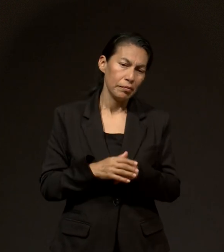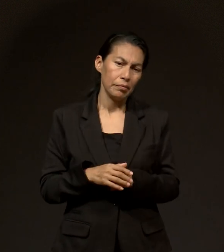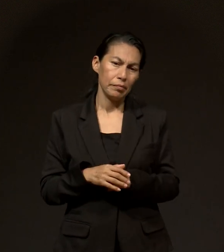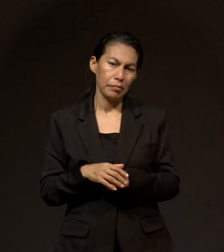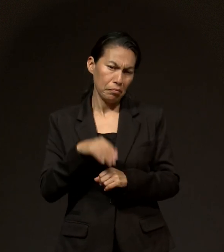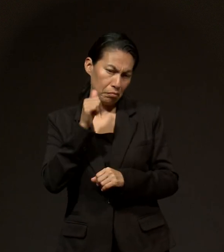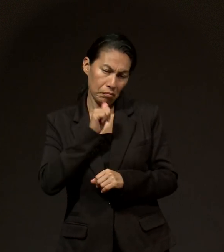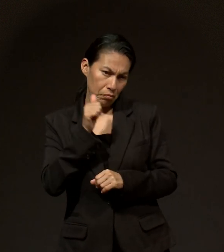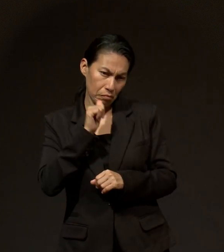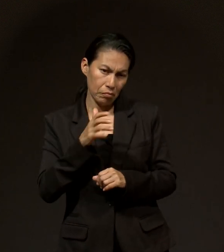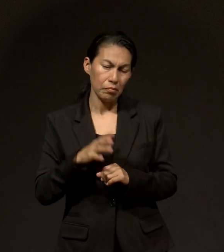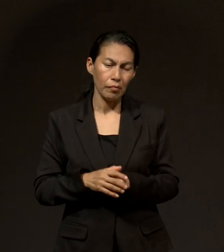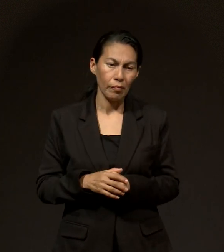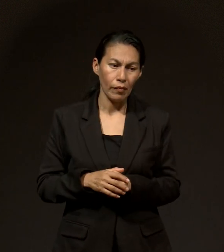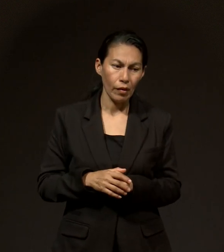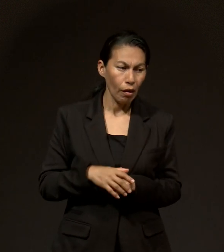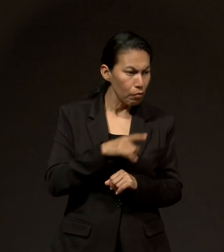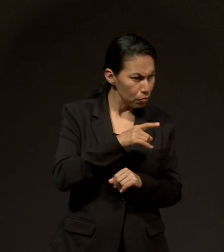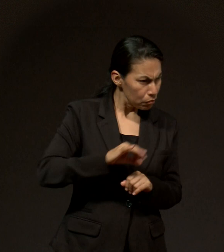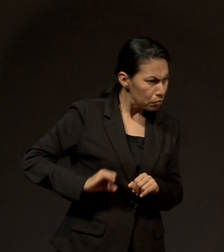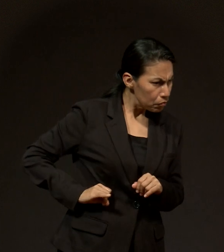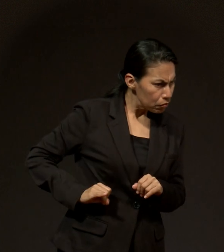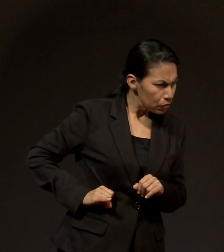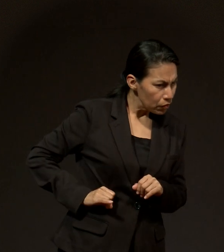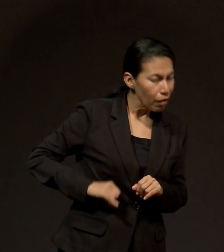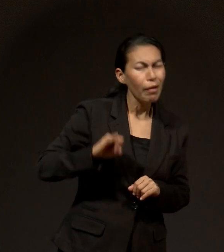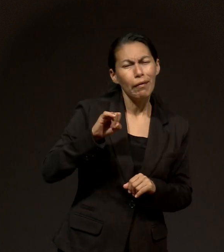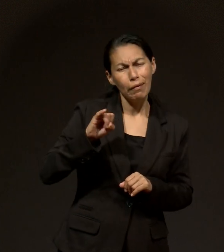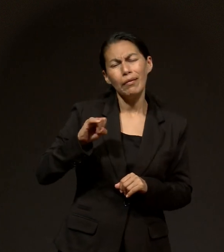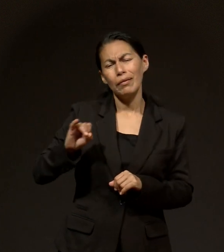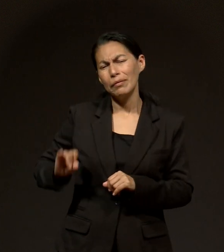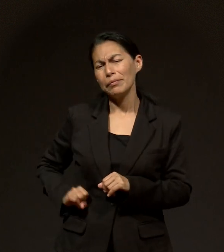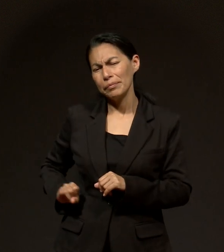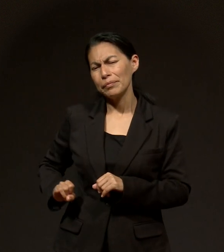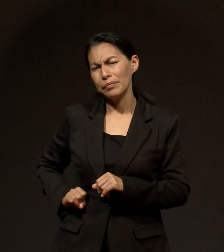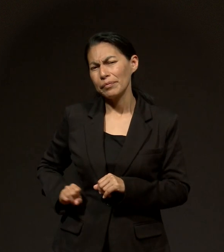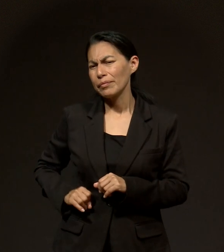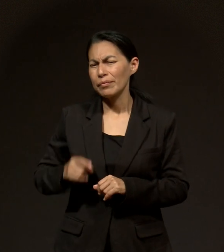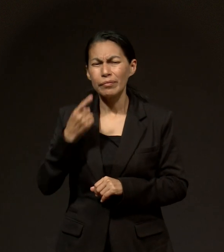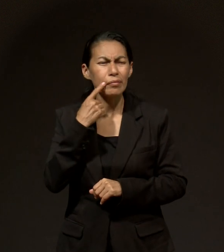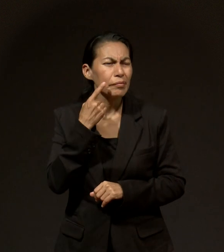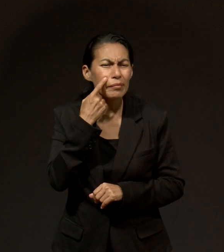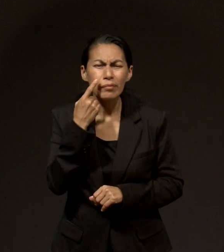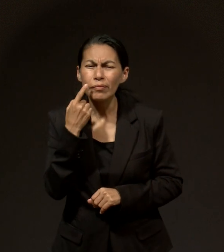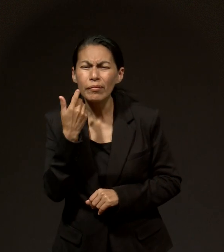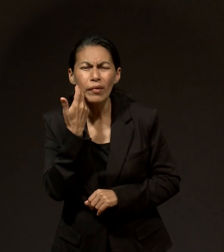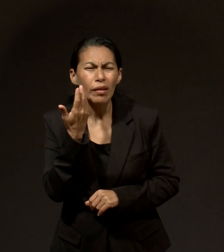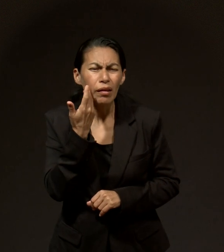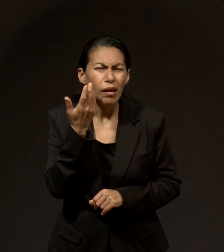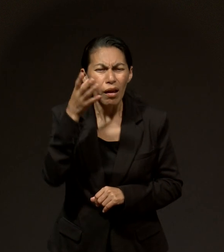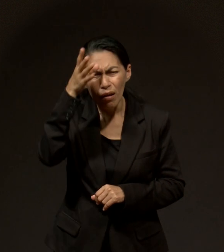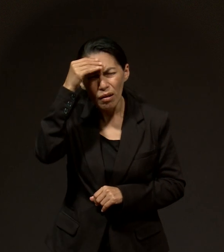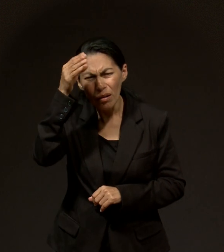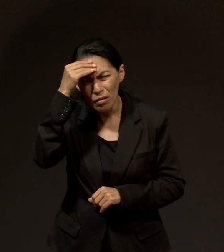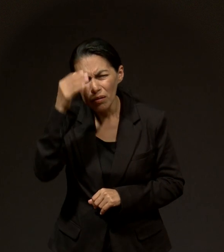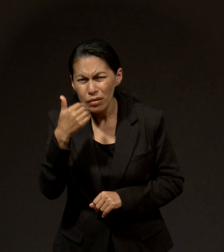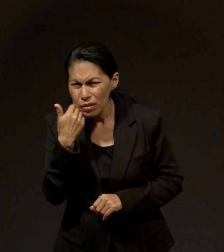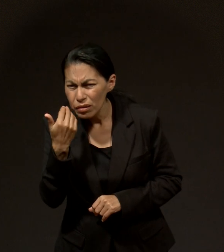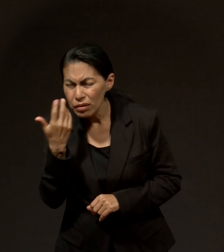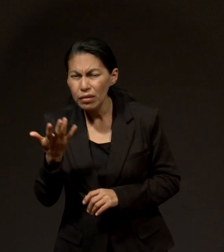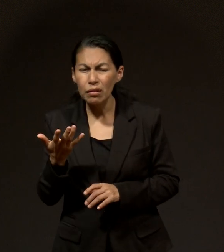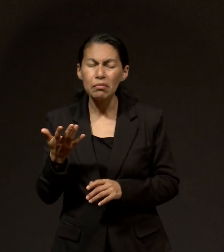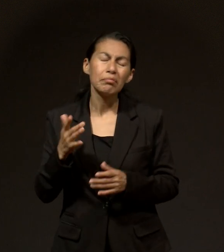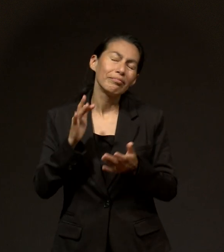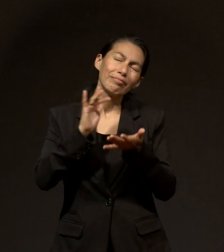o el otro? Y siempre fue así. ¿Te interesabas? Me interesaba. Me llamaba mucho la atención. Y